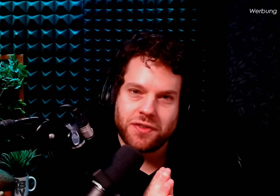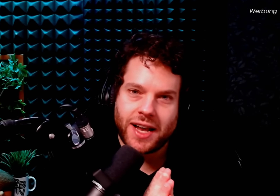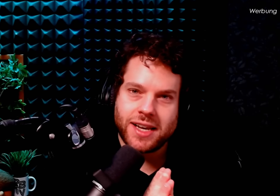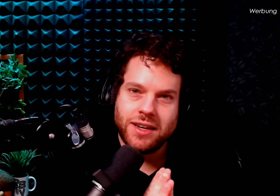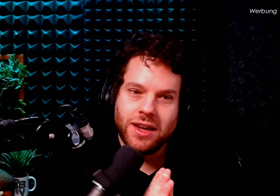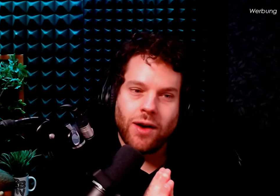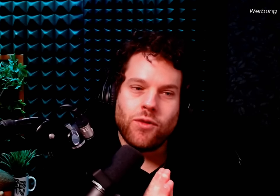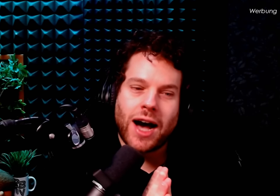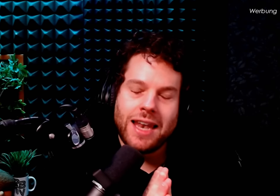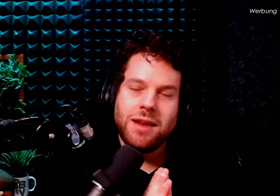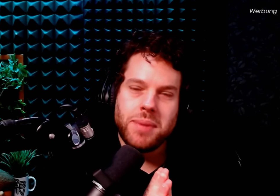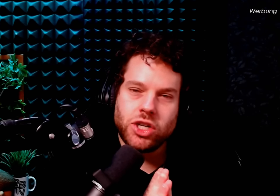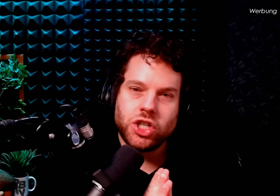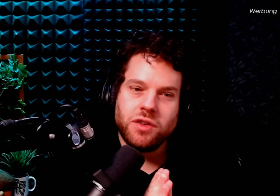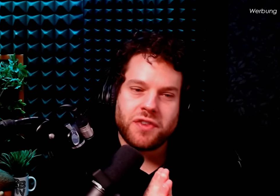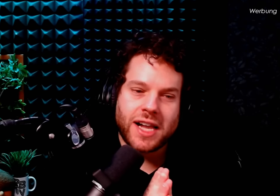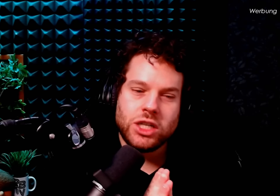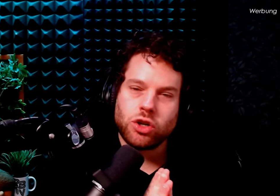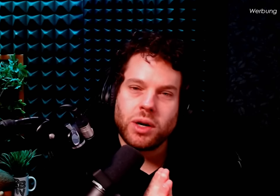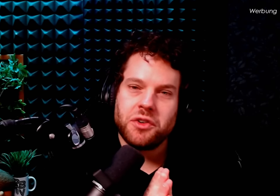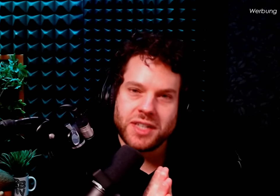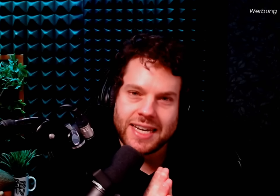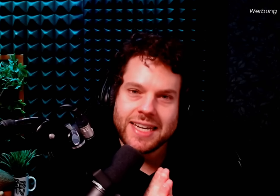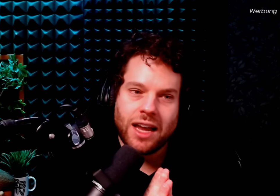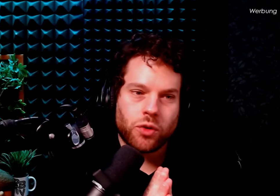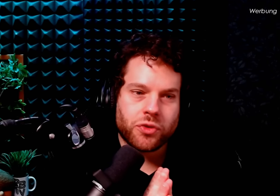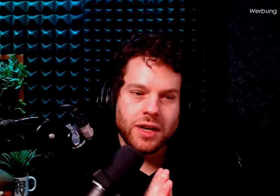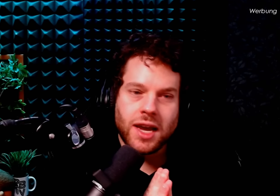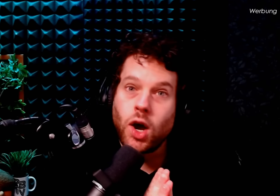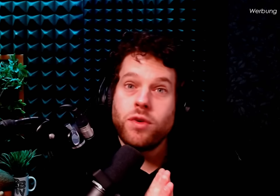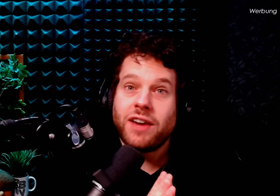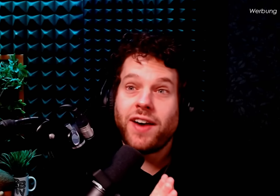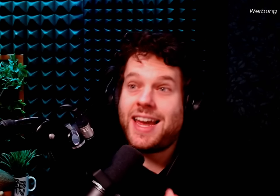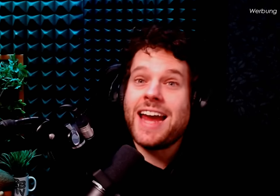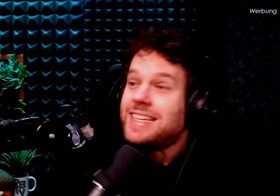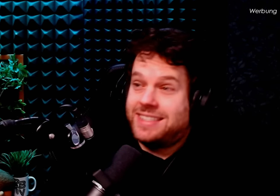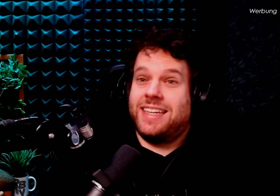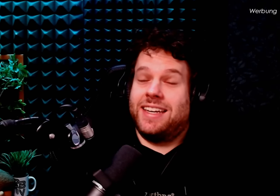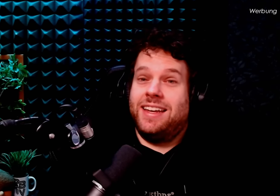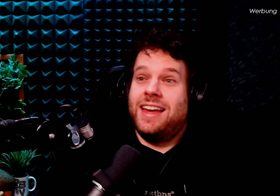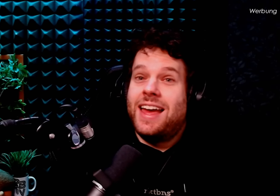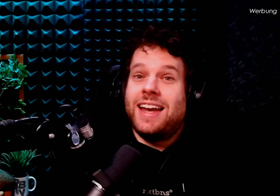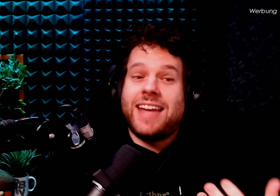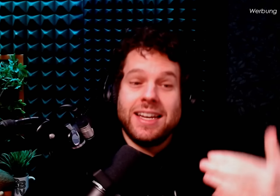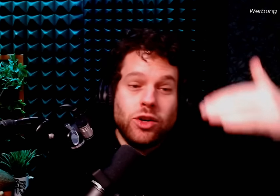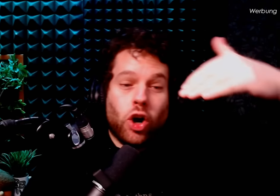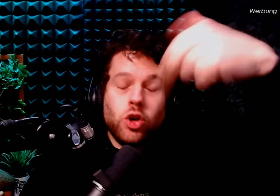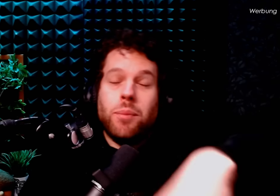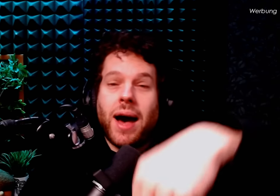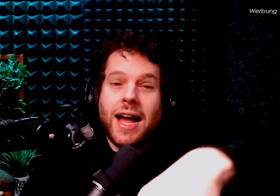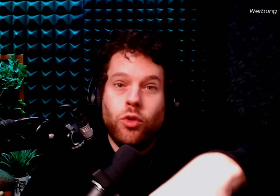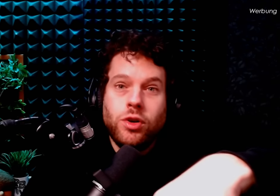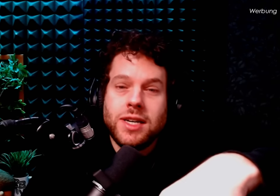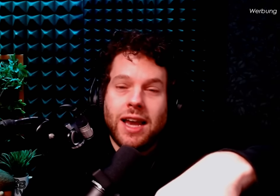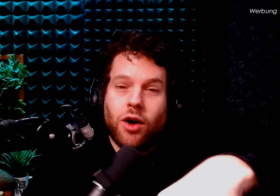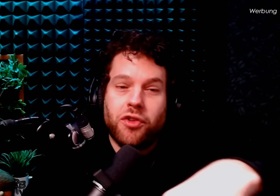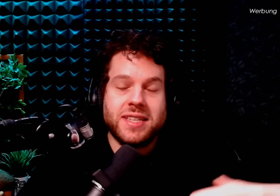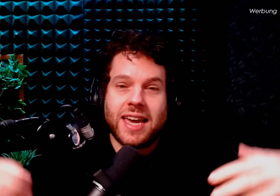gefallen, wo alle Menschen falschrum auf der Decke laufen. Und er war der Einzige, der noch normal unten gelaufen ist.